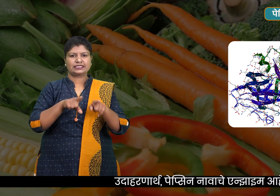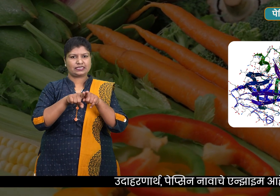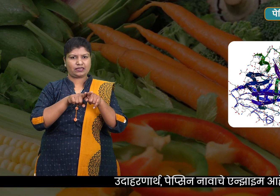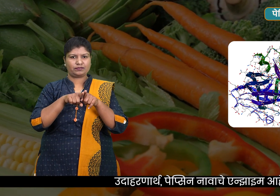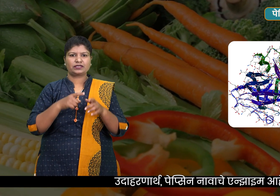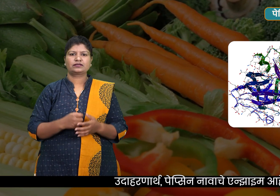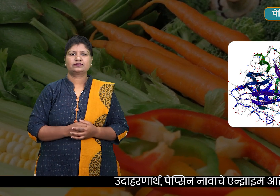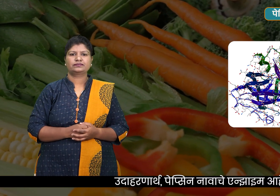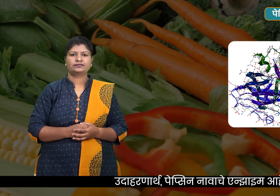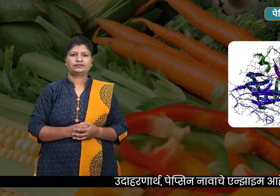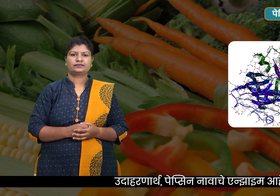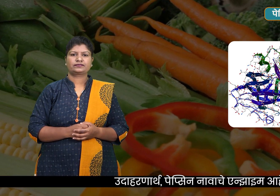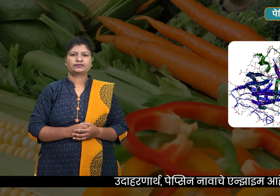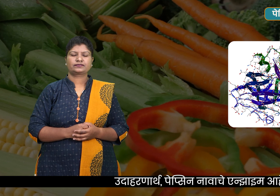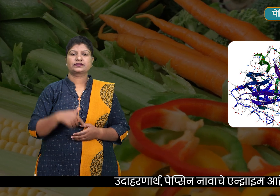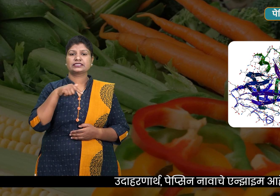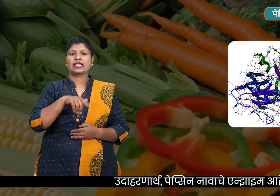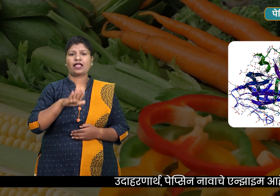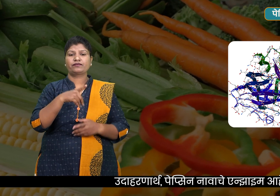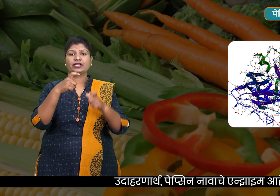उदाहरणार्थ पेप्सिन नावाचे एन्झाईम आहे.